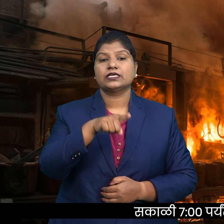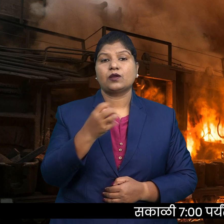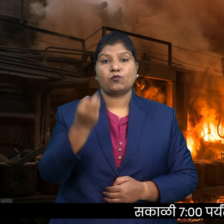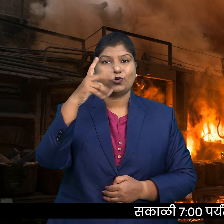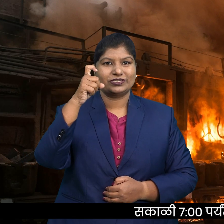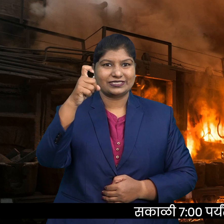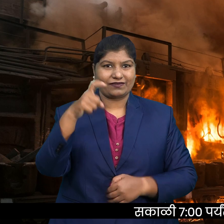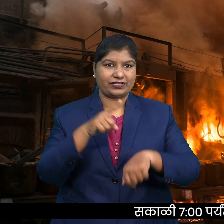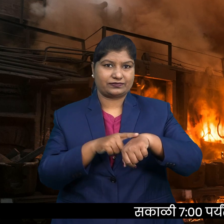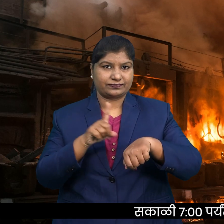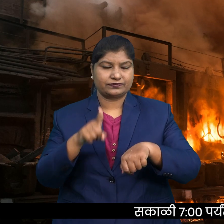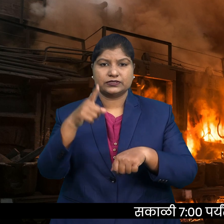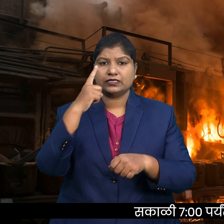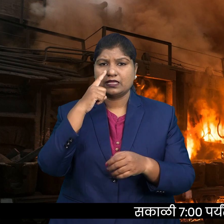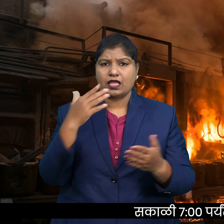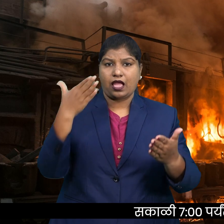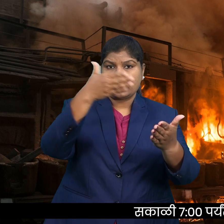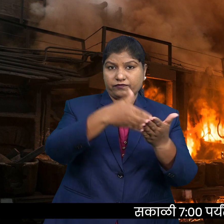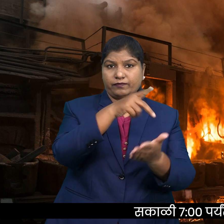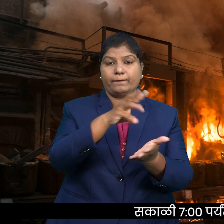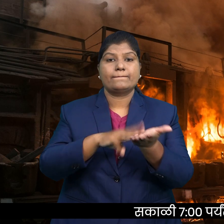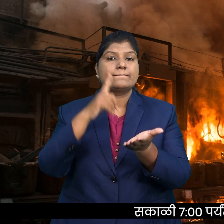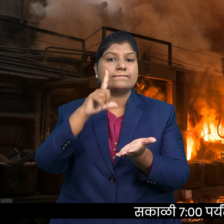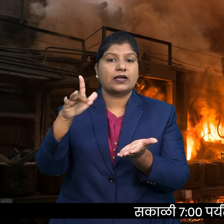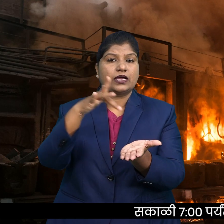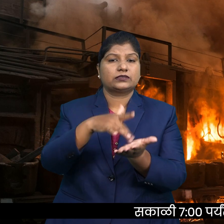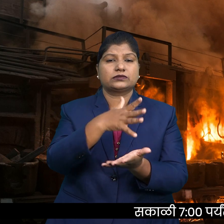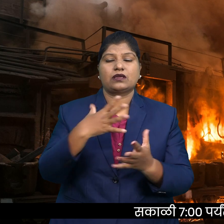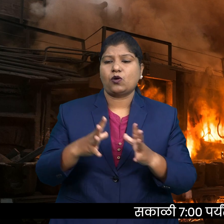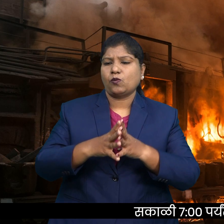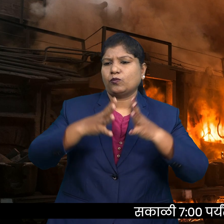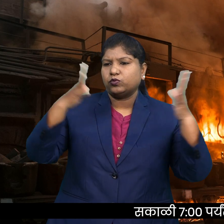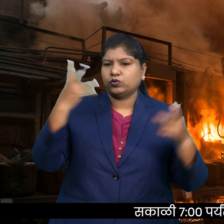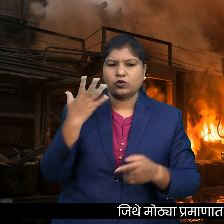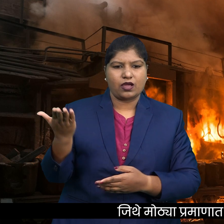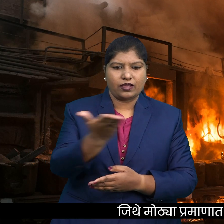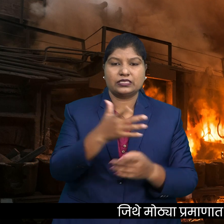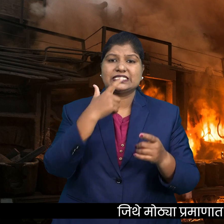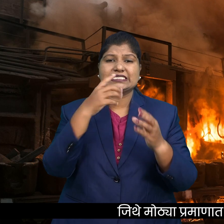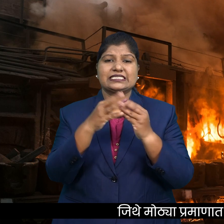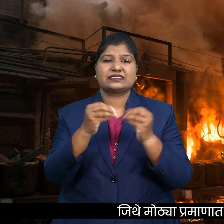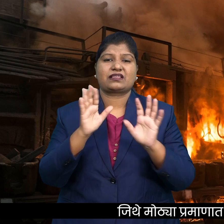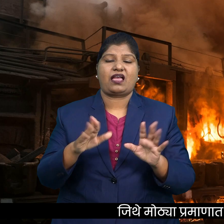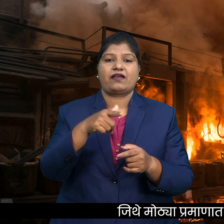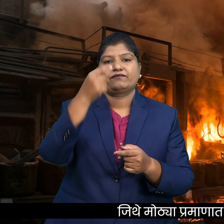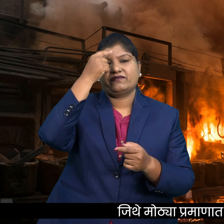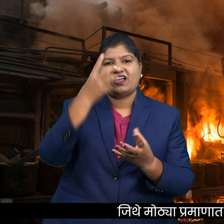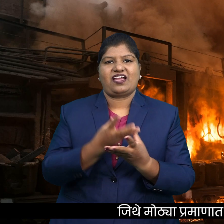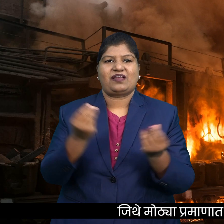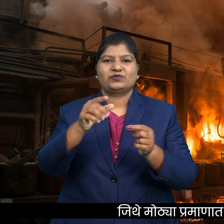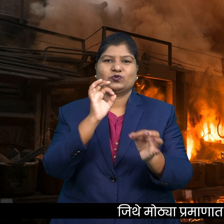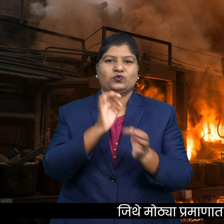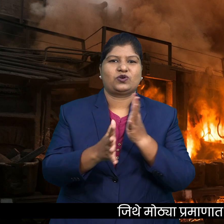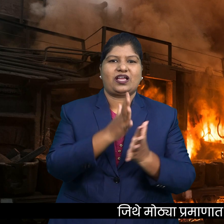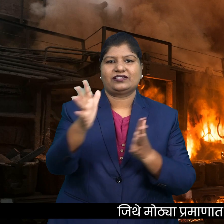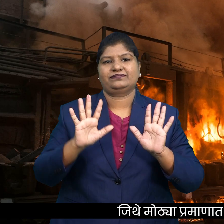सकाळी 7 वाजे सुबहपर्यंत ती गिरणीत पोहोचली, जिथे मोठ्या प्रमाणात